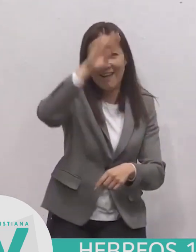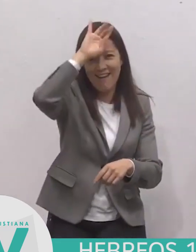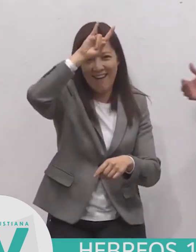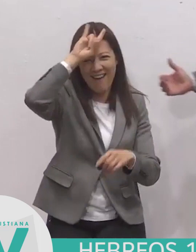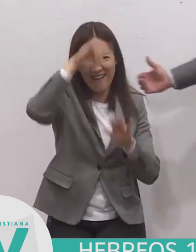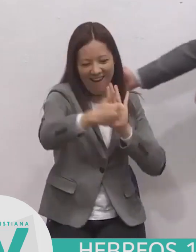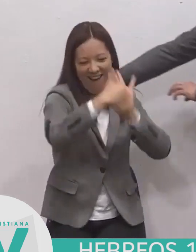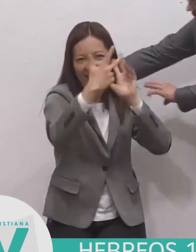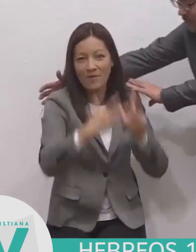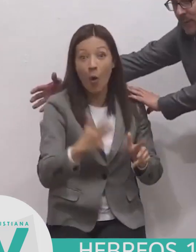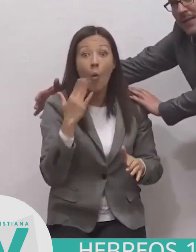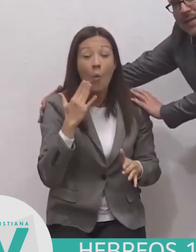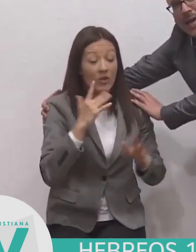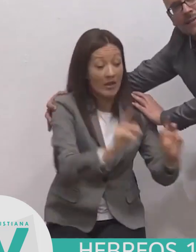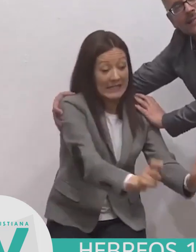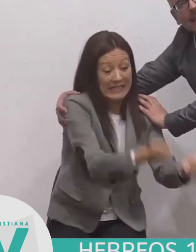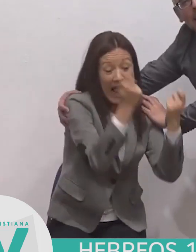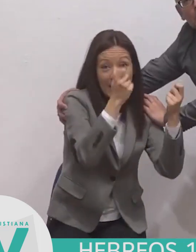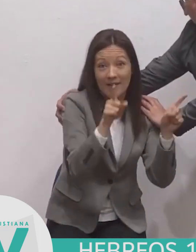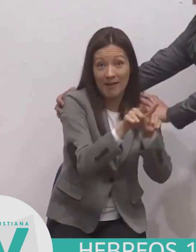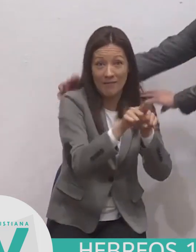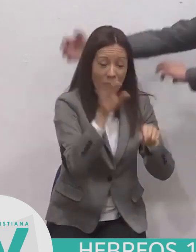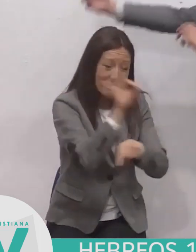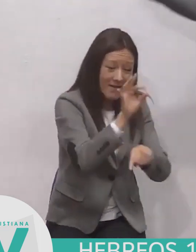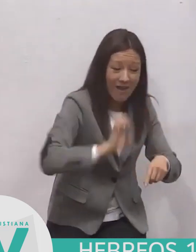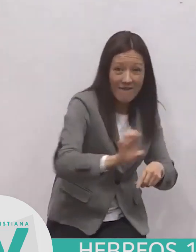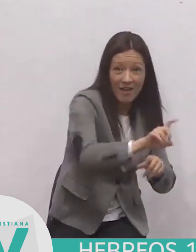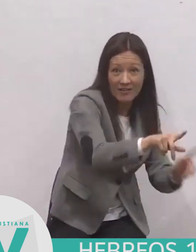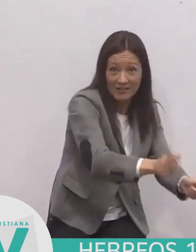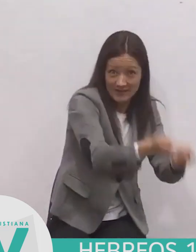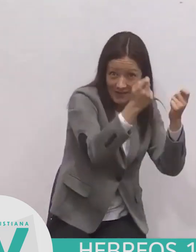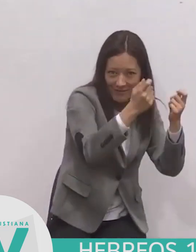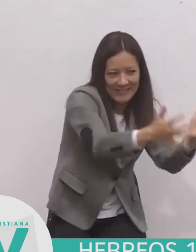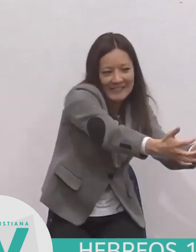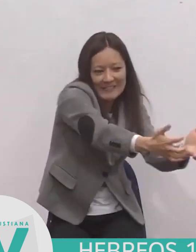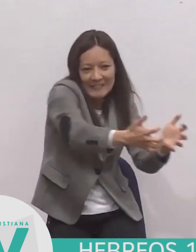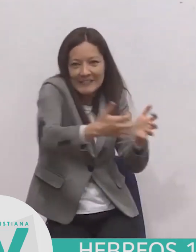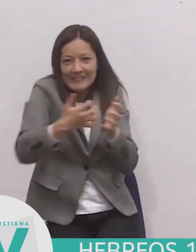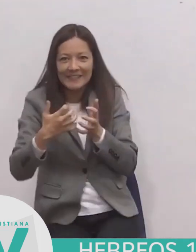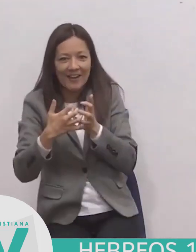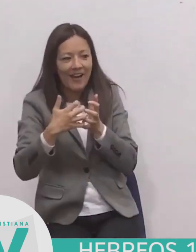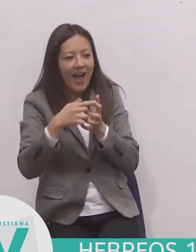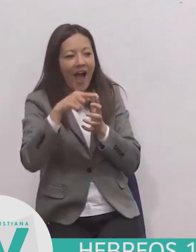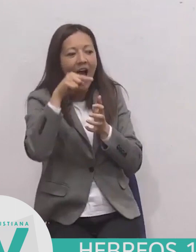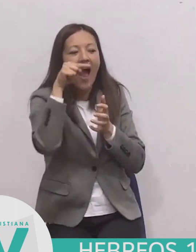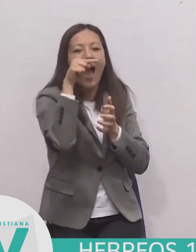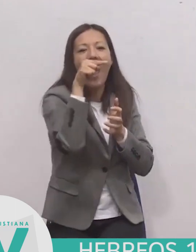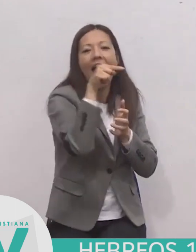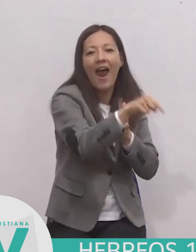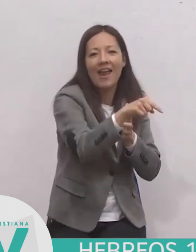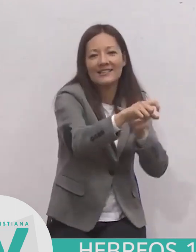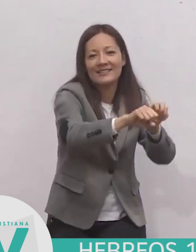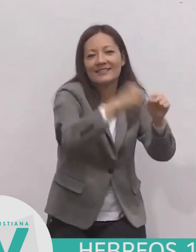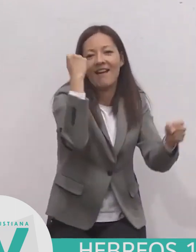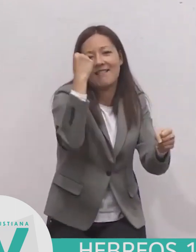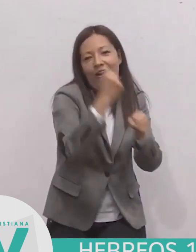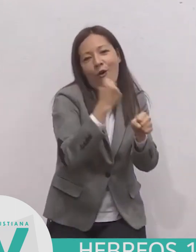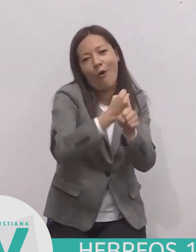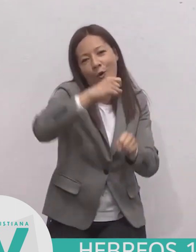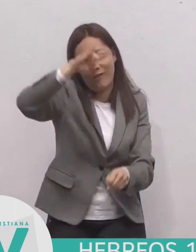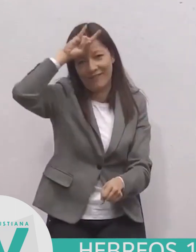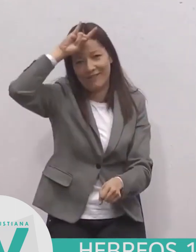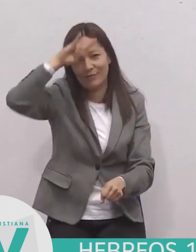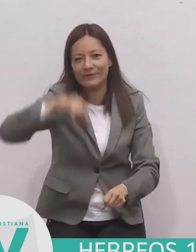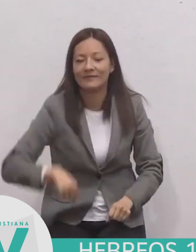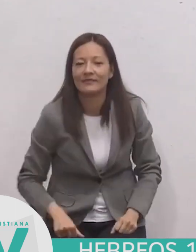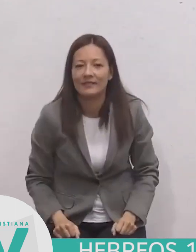que rescatamos a un hermano, cada vez que despojamos un bien de Satanás, estamos deshaciendo las obras del